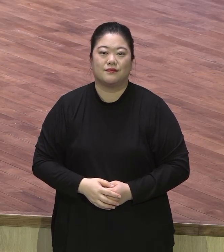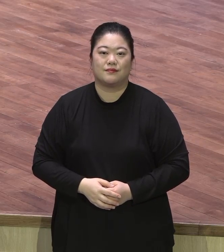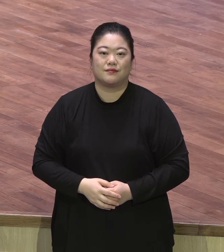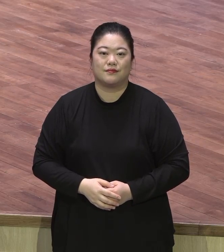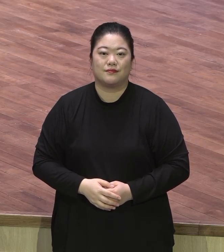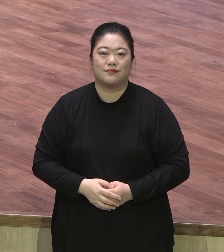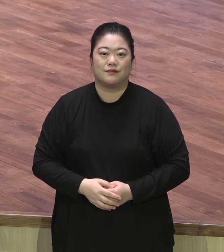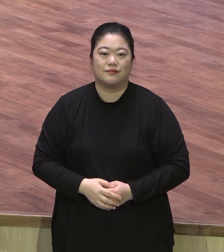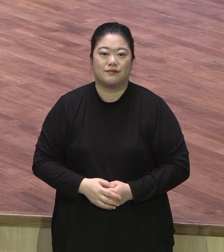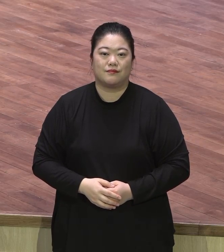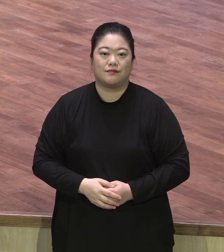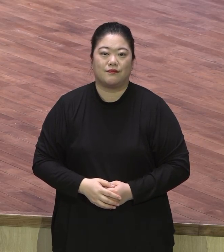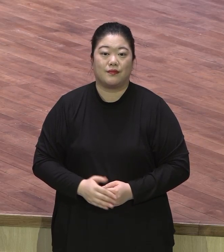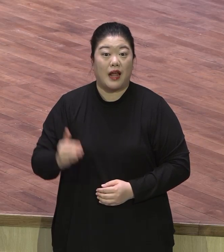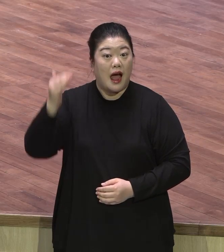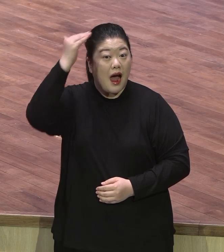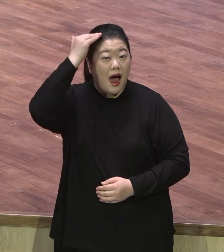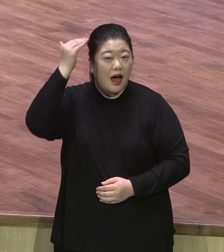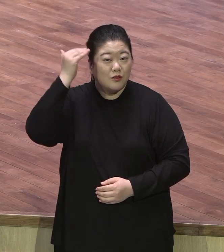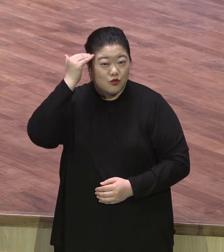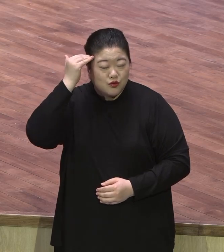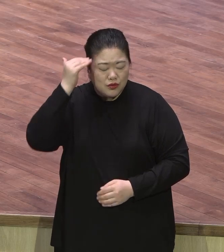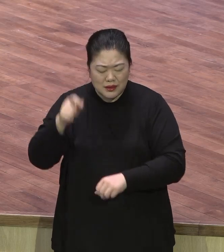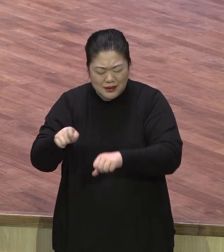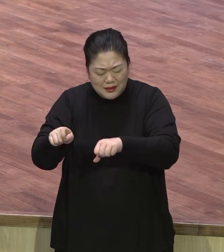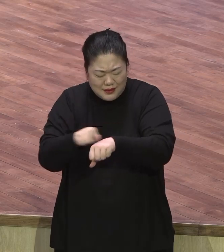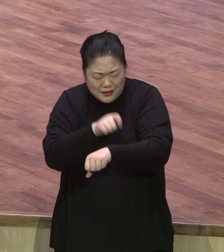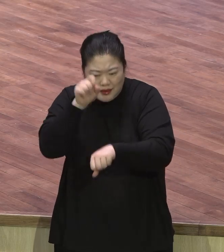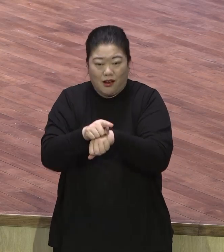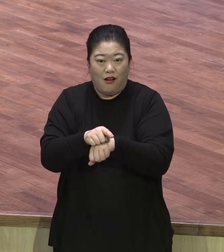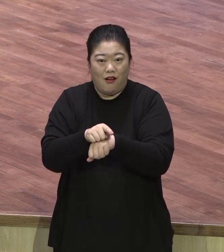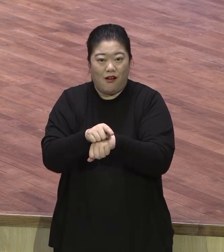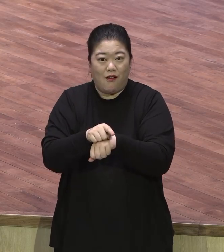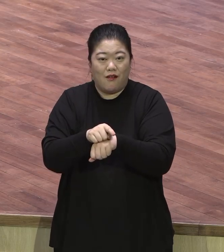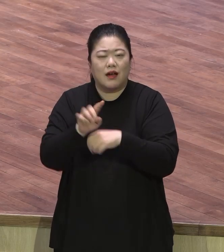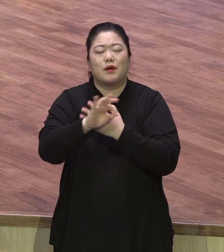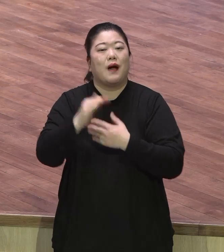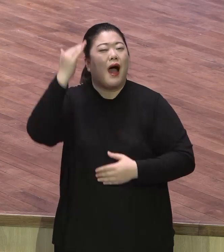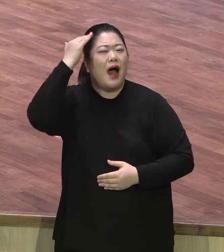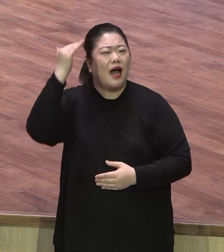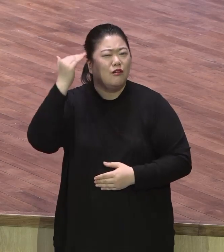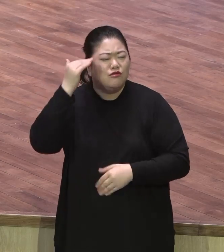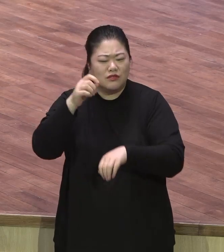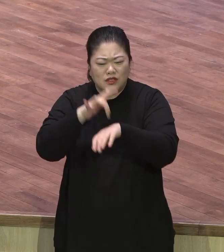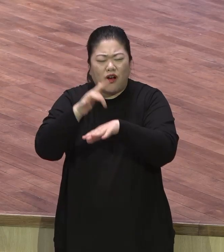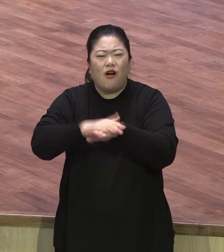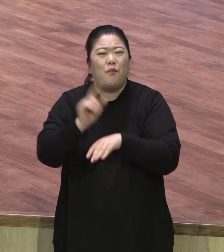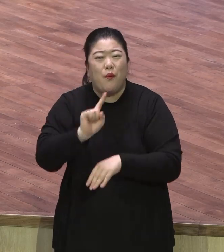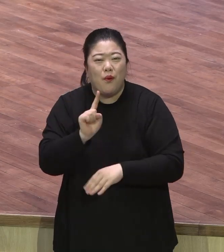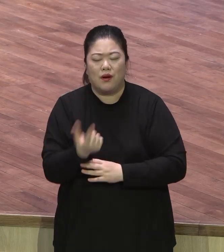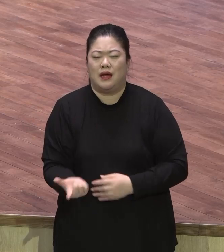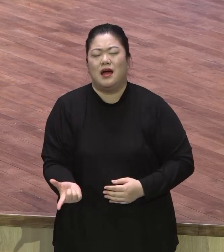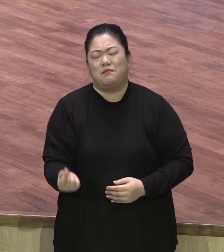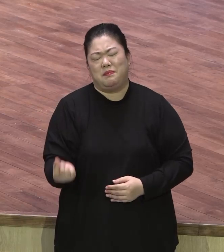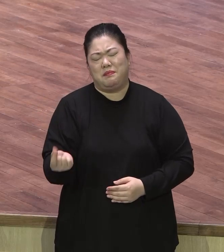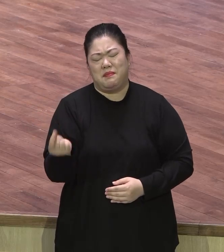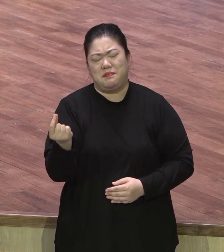우리나라를 나타내는 특성 중 하나가 뭐예요 우리나라 하면 빨리빨리 라는 문화예요 그래서